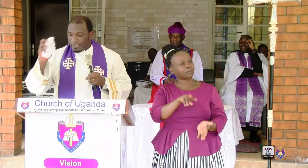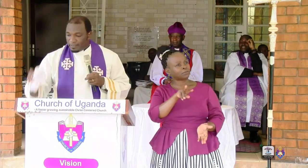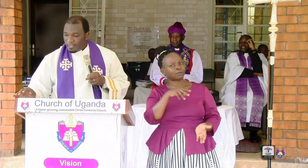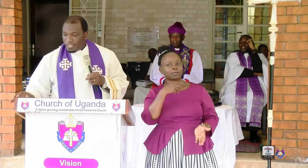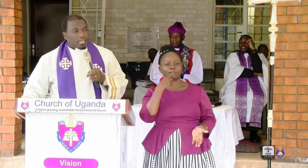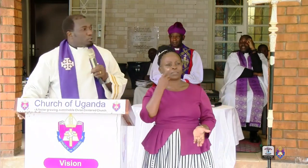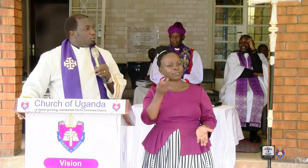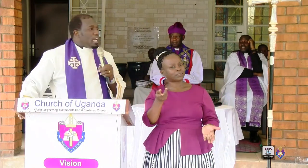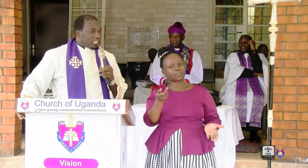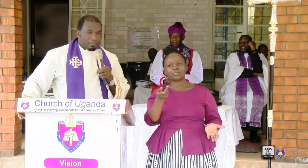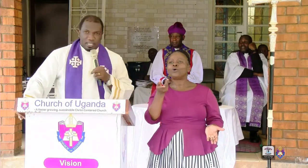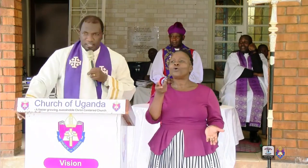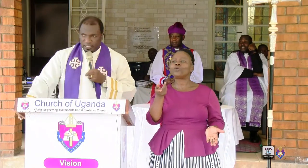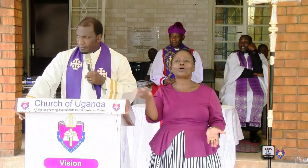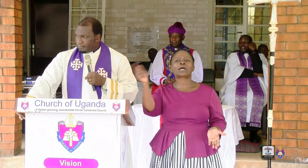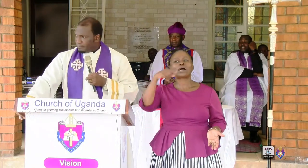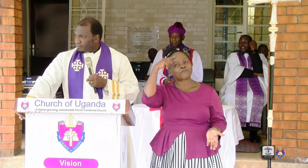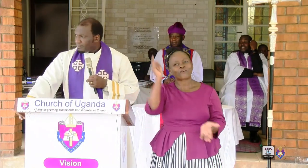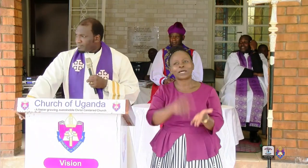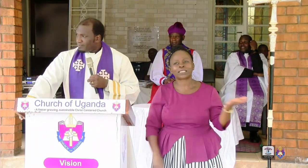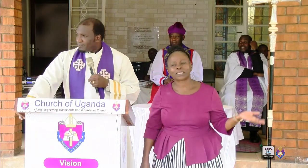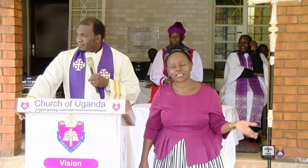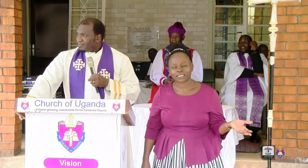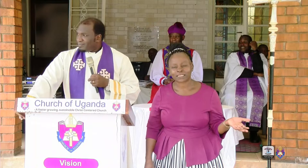na. Kati ona chimiechi.